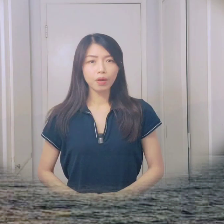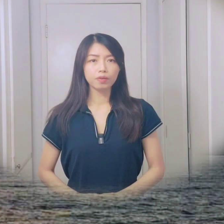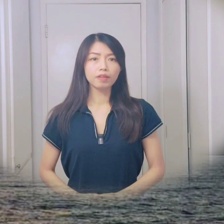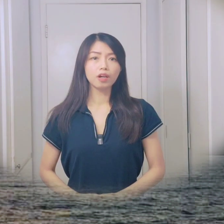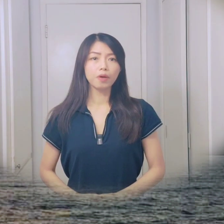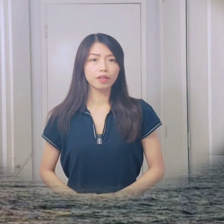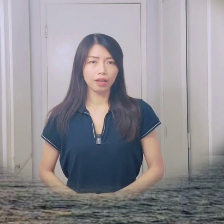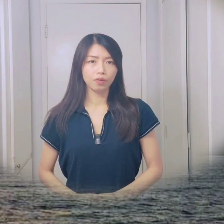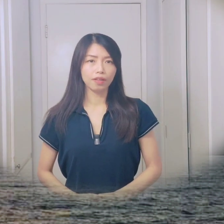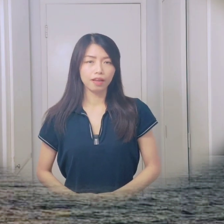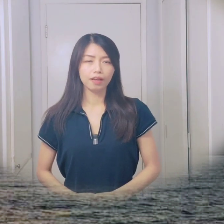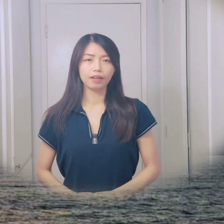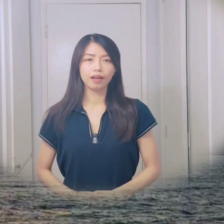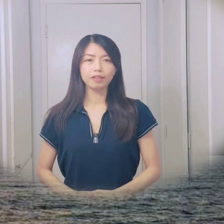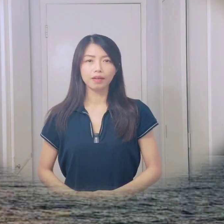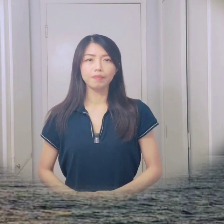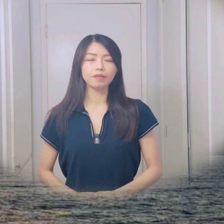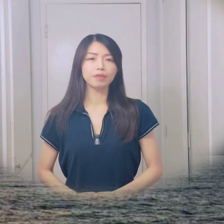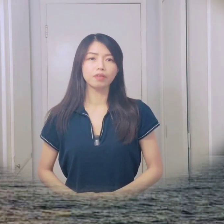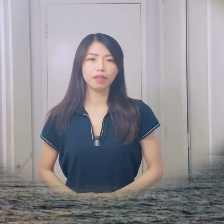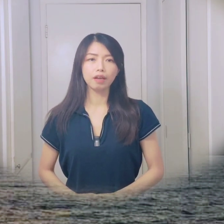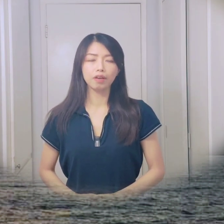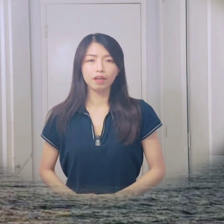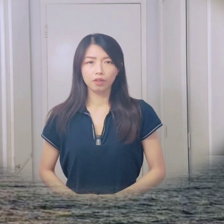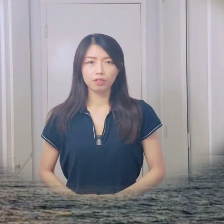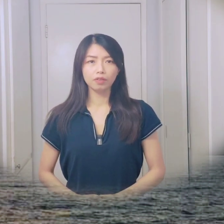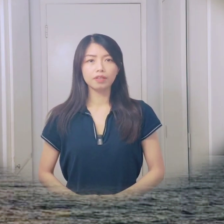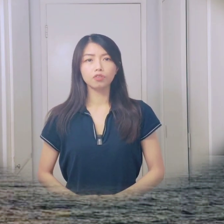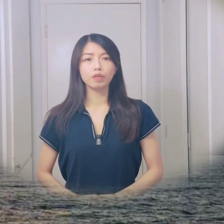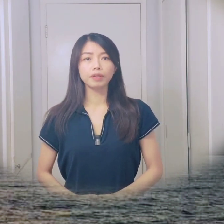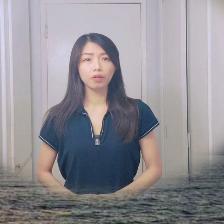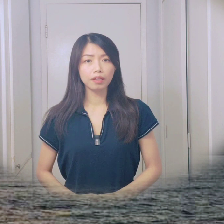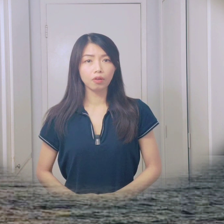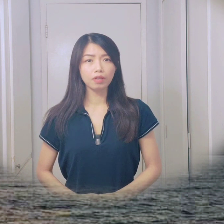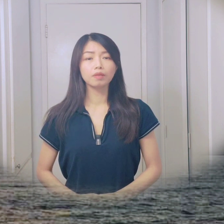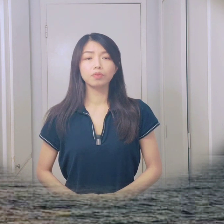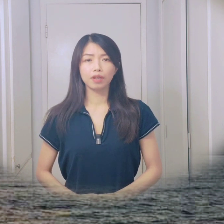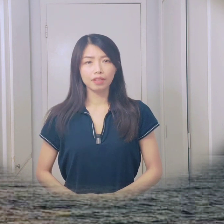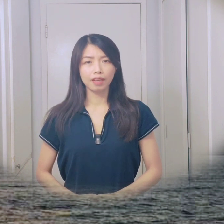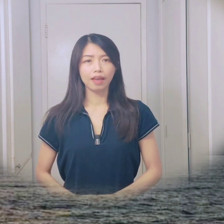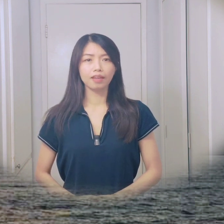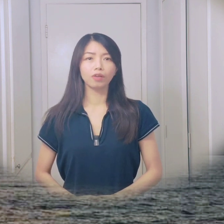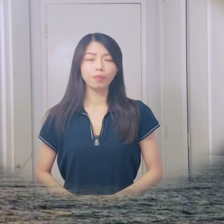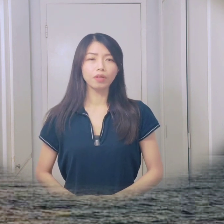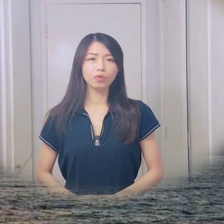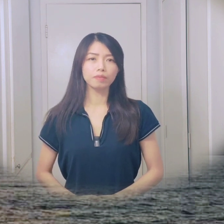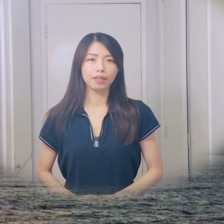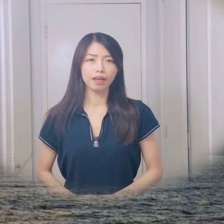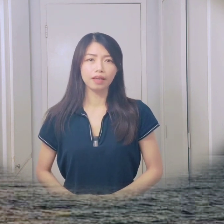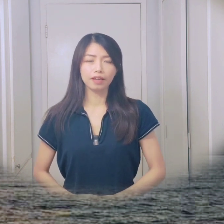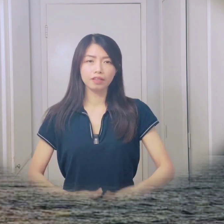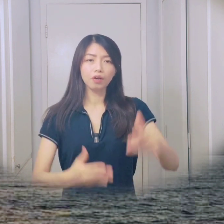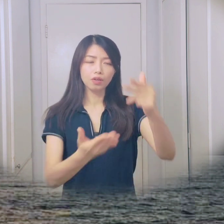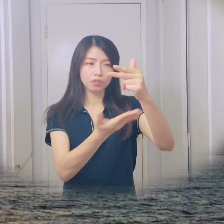주님을 빼고선 설명이 안 되네. 아까 잠깐 말씀드렸는데요. 여기서는 주님을 떠나서는 불가능해. 이렇게 표현해